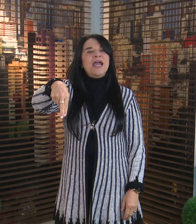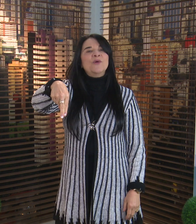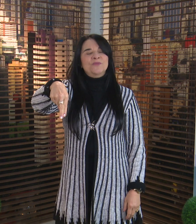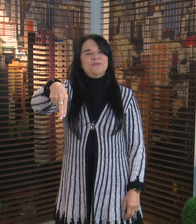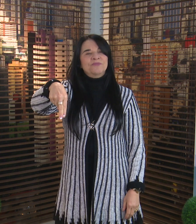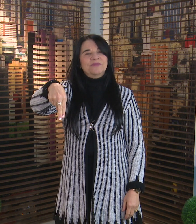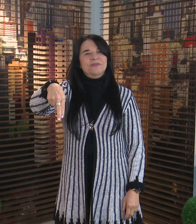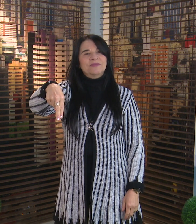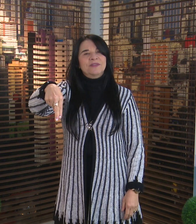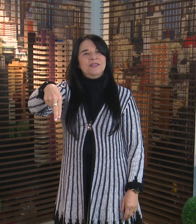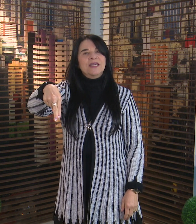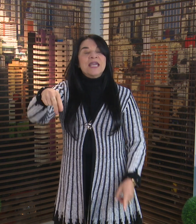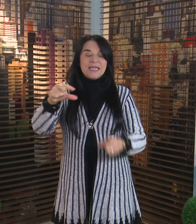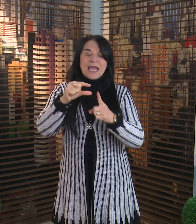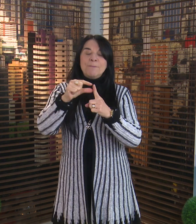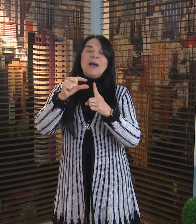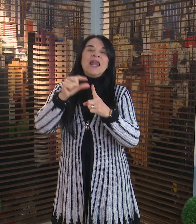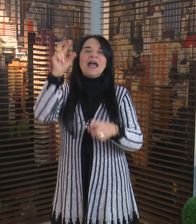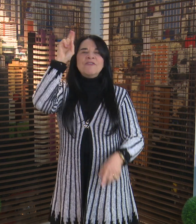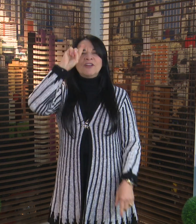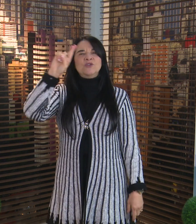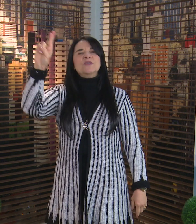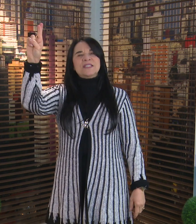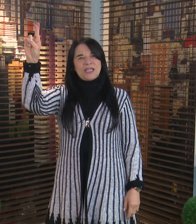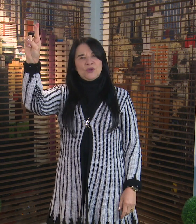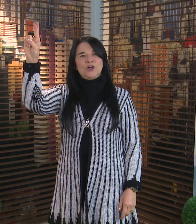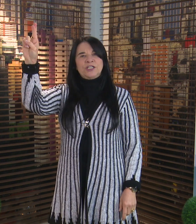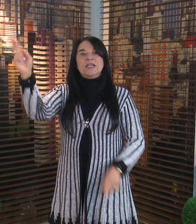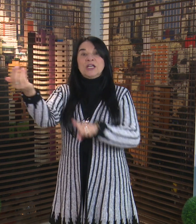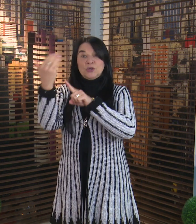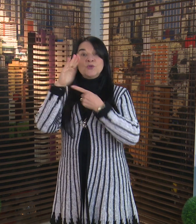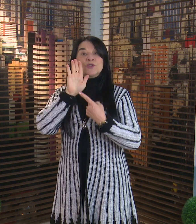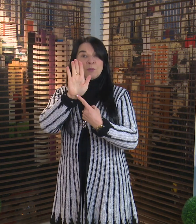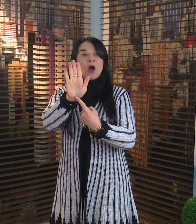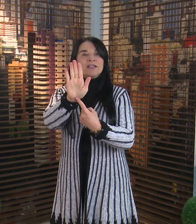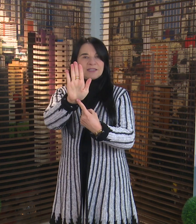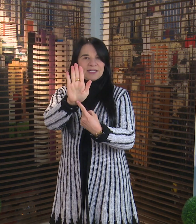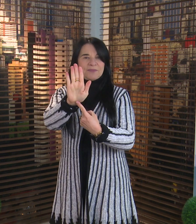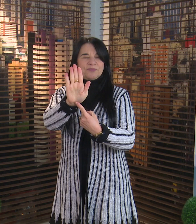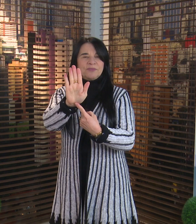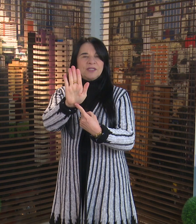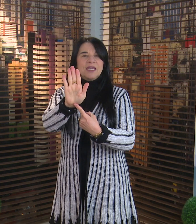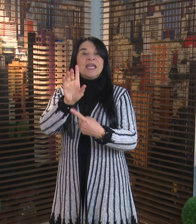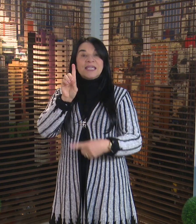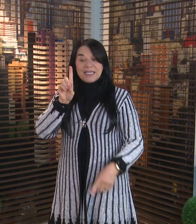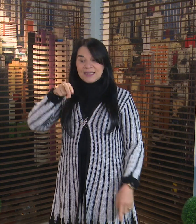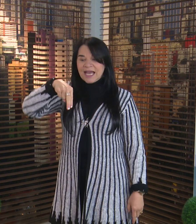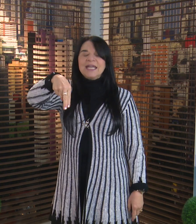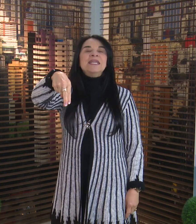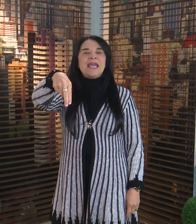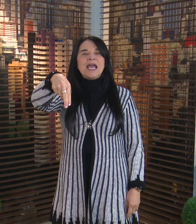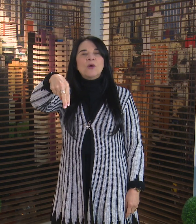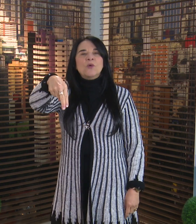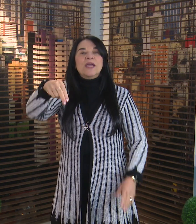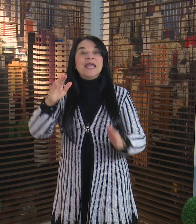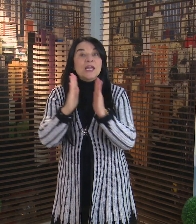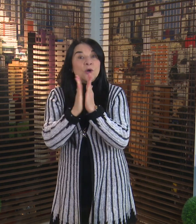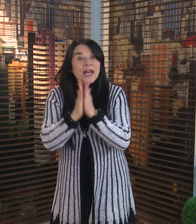Daniel. E a palavra do Senhor nos mostra que Daniel, ele